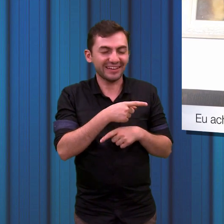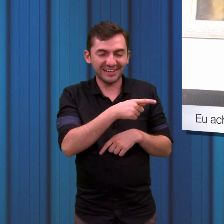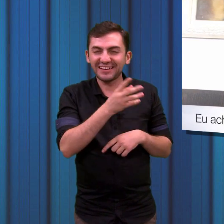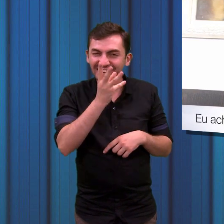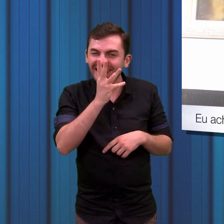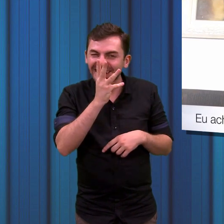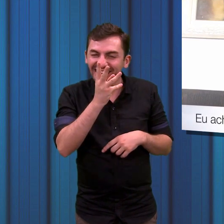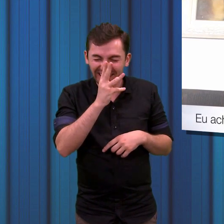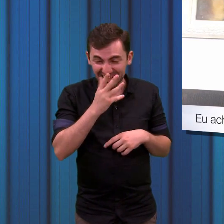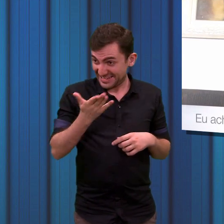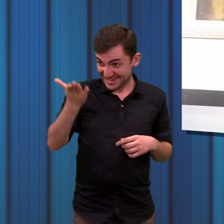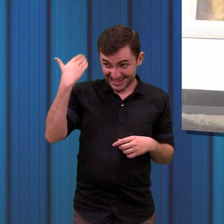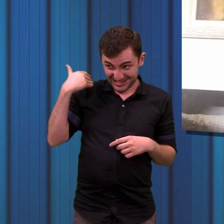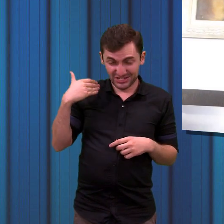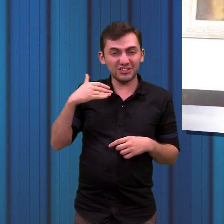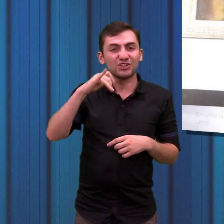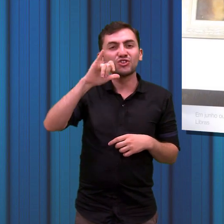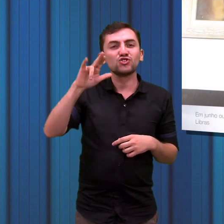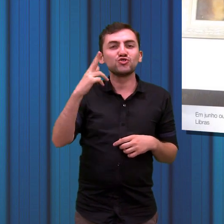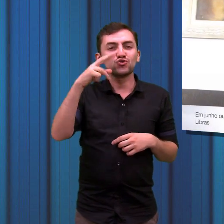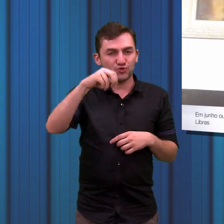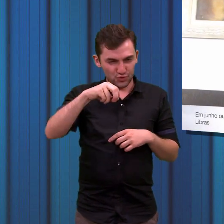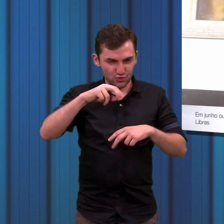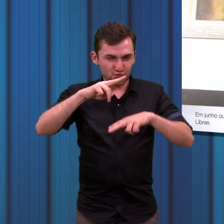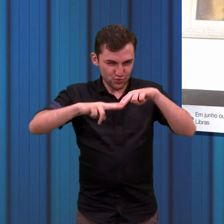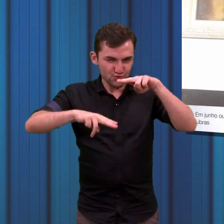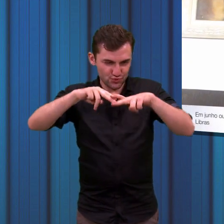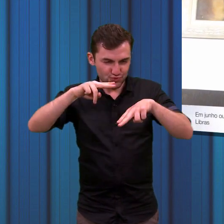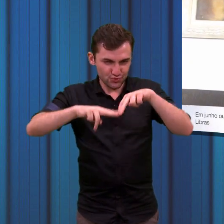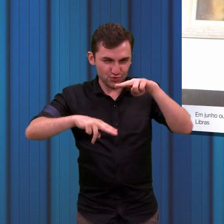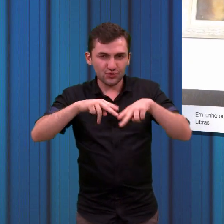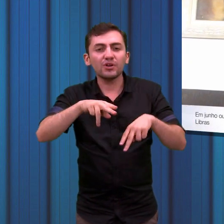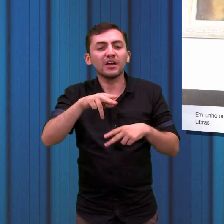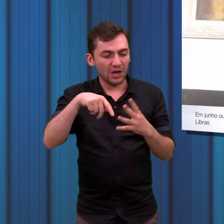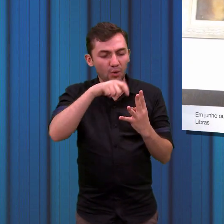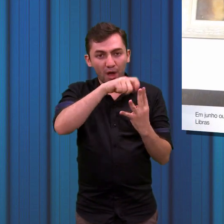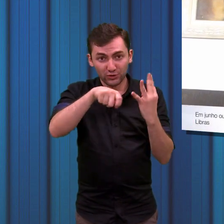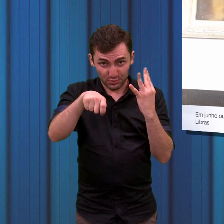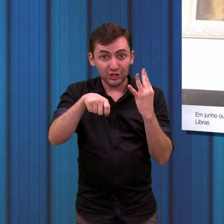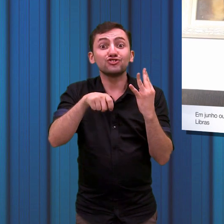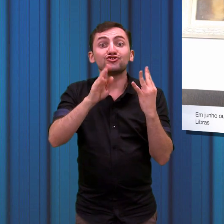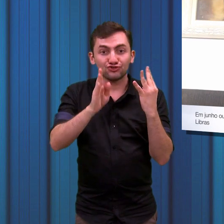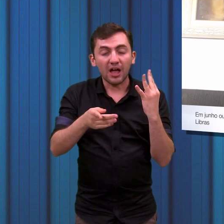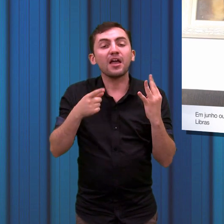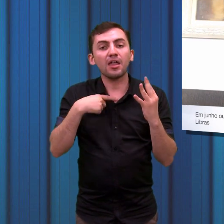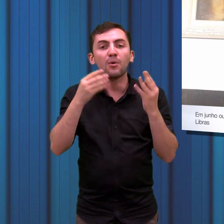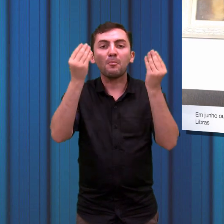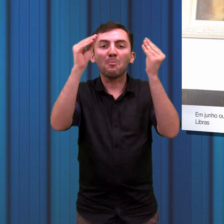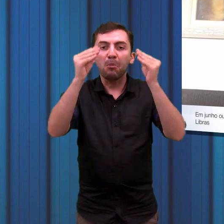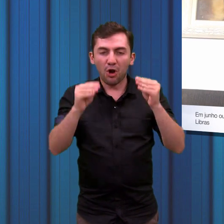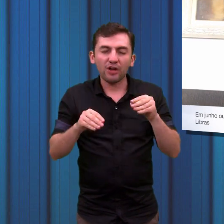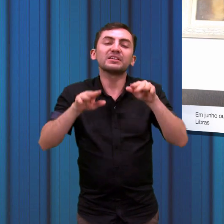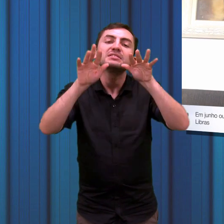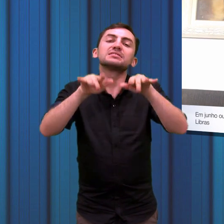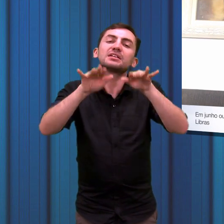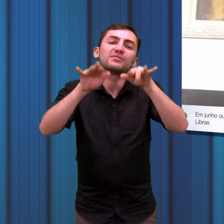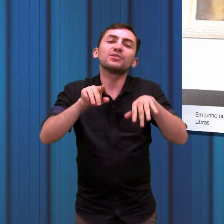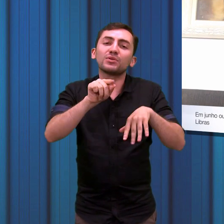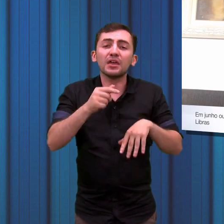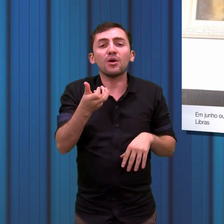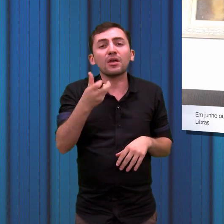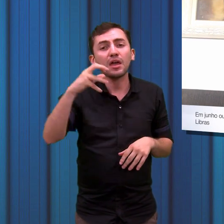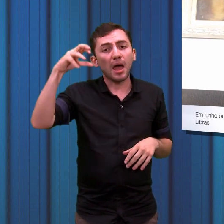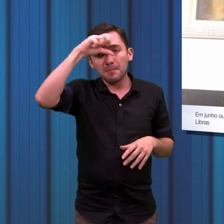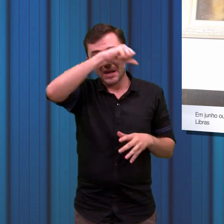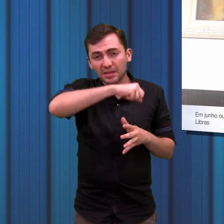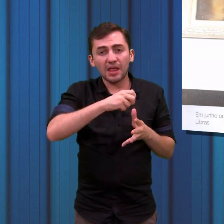Eu achei uma coisa curiosa aqui. Em junho, ou seja, o Guilherme tinha 4 meses, eu fiz um post no blog